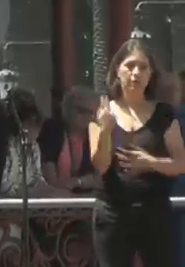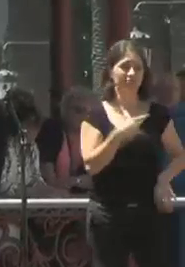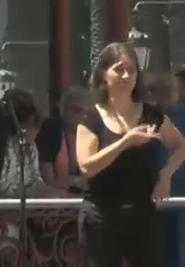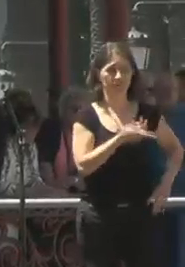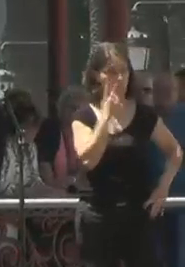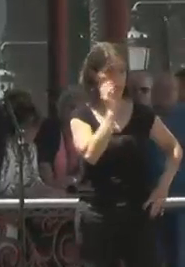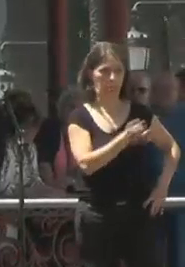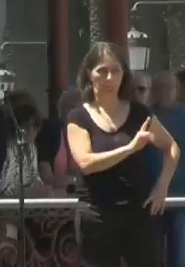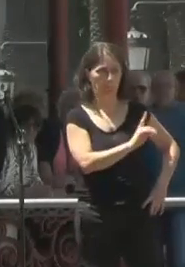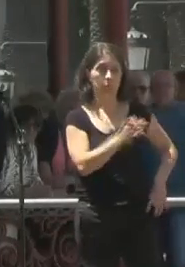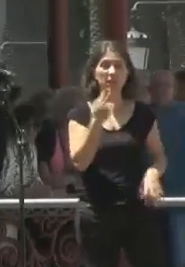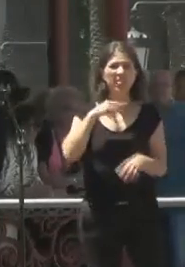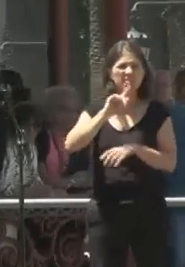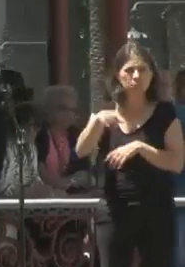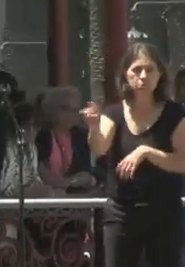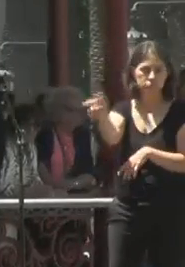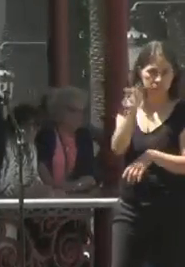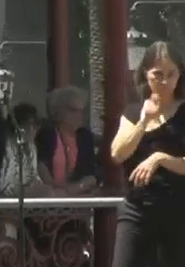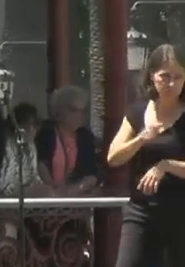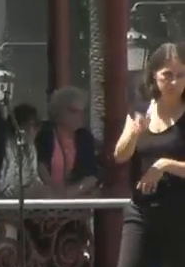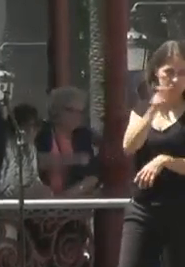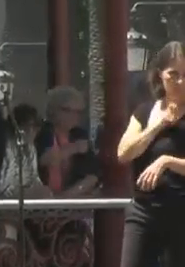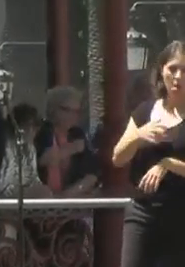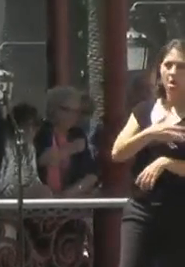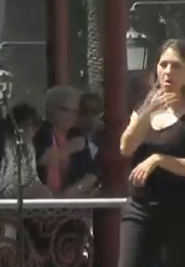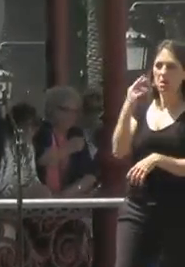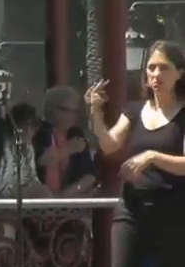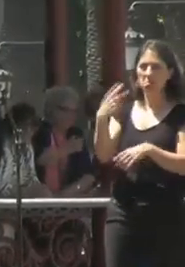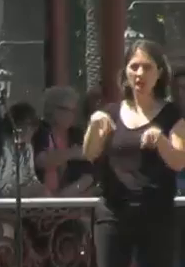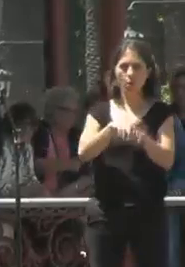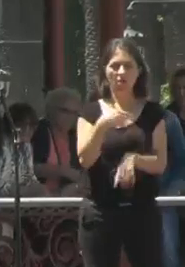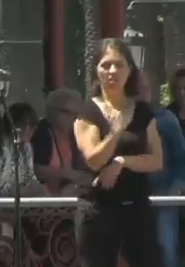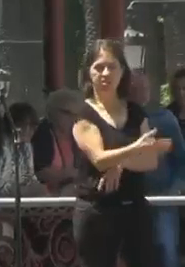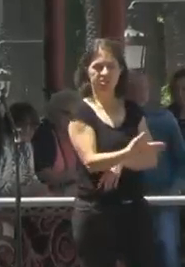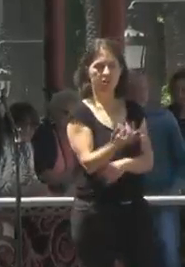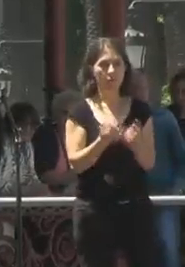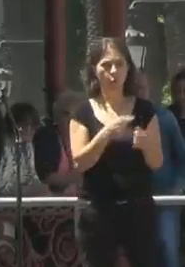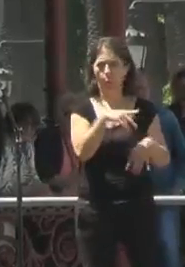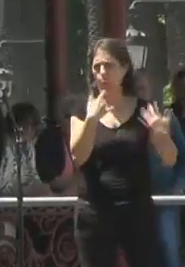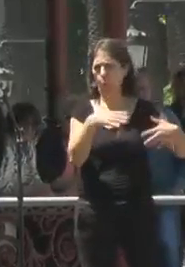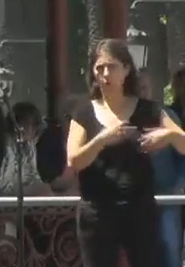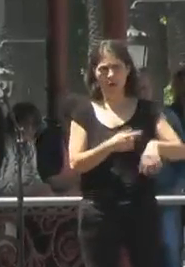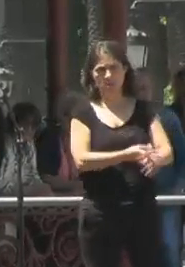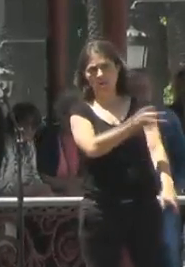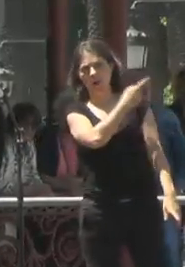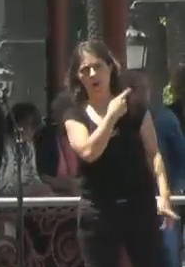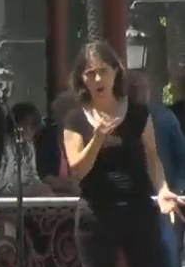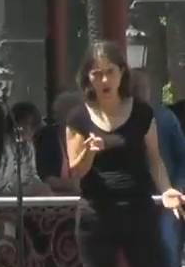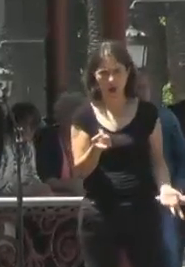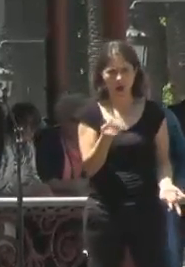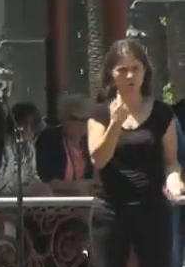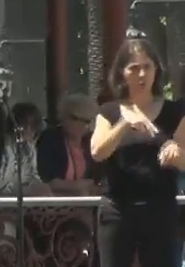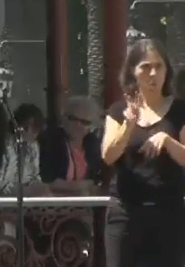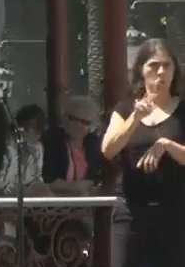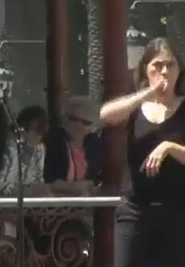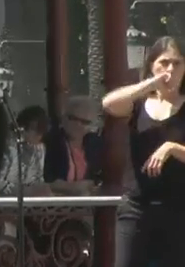vos cremos. E despois nos insultaron e nos despreciaron. Son radicais, extremistas,